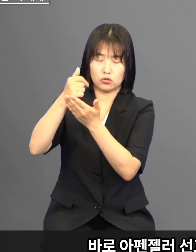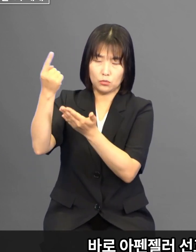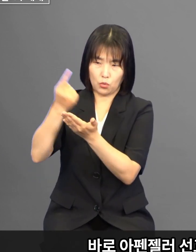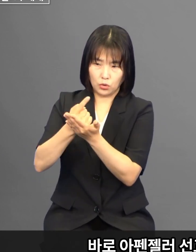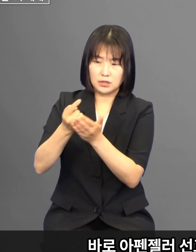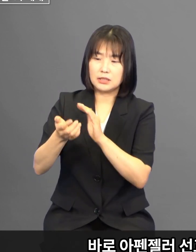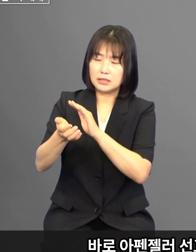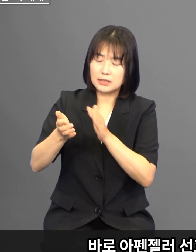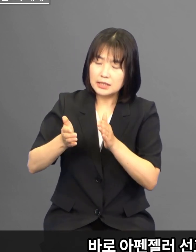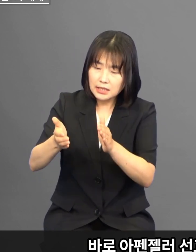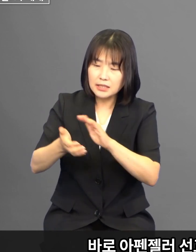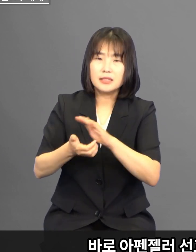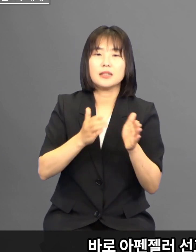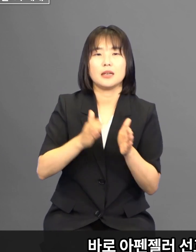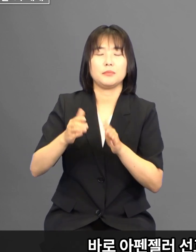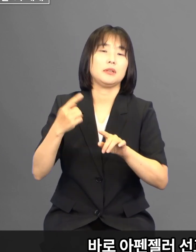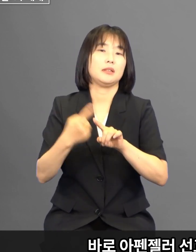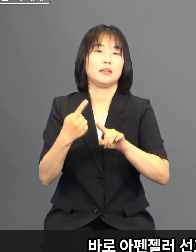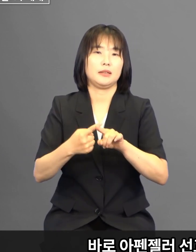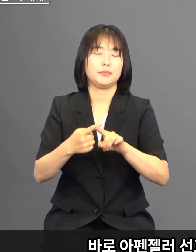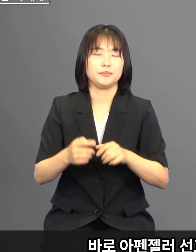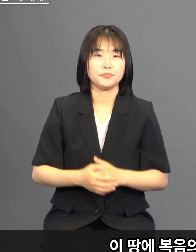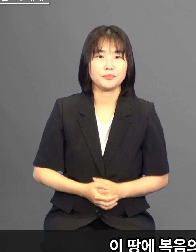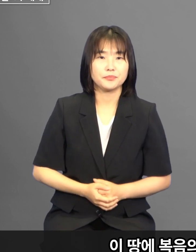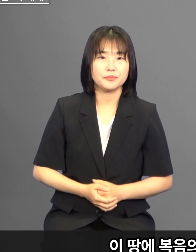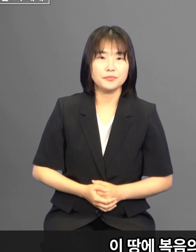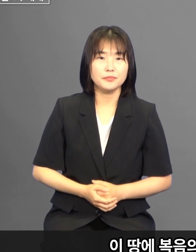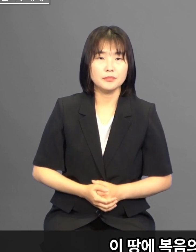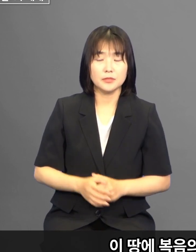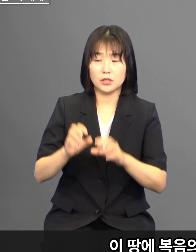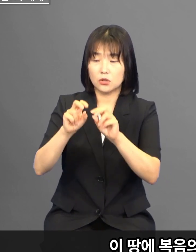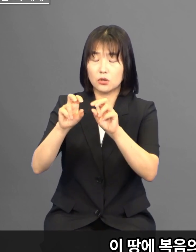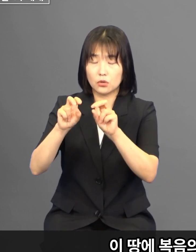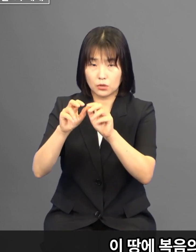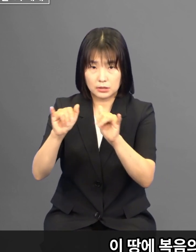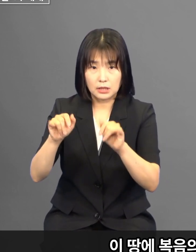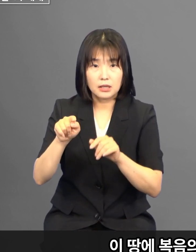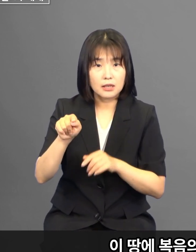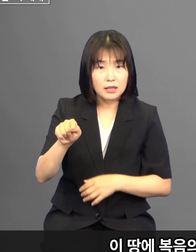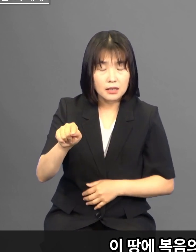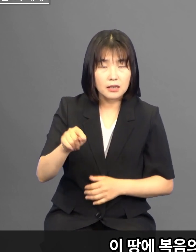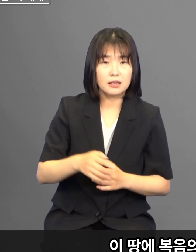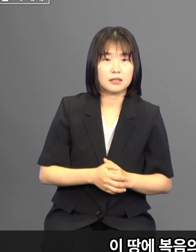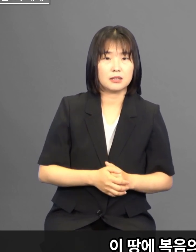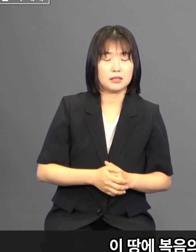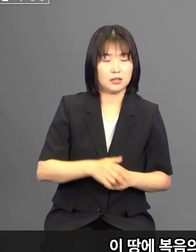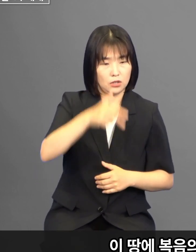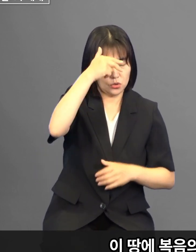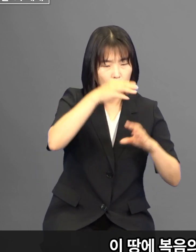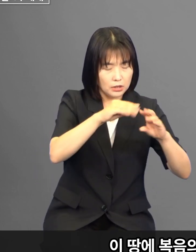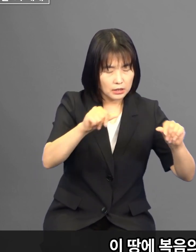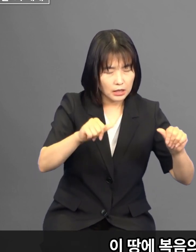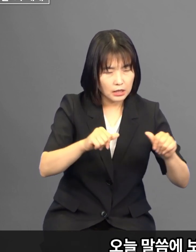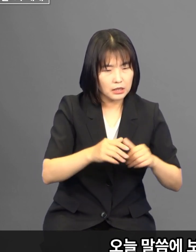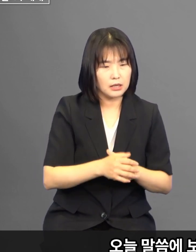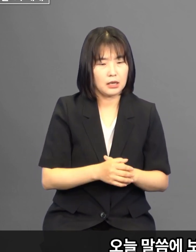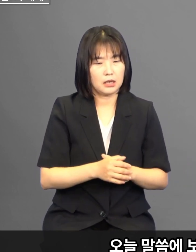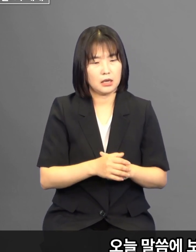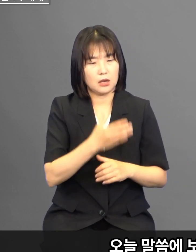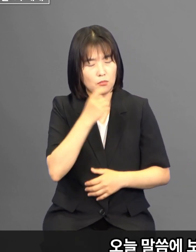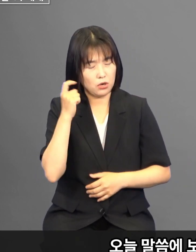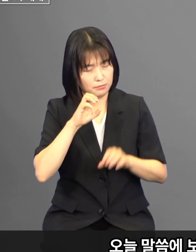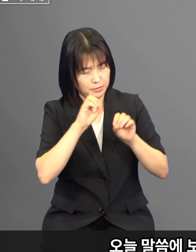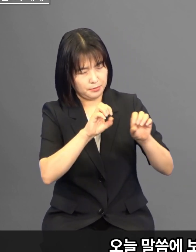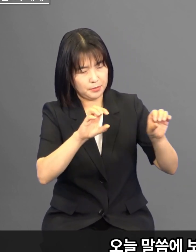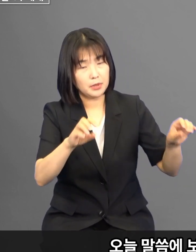바로 아펜젤러 선교사님이 그렇게 140년 전에 이 땅에 복음의 씨앗을 뿌리셨던 거예요. 오늘